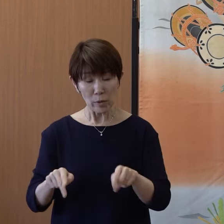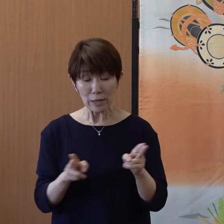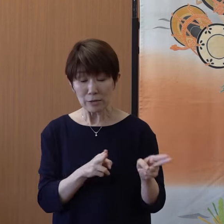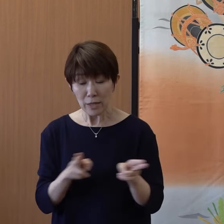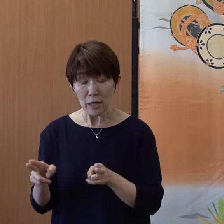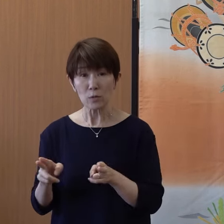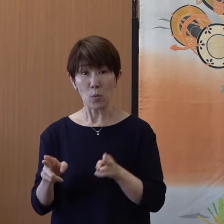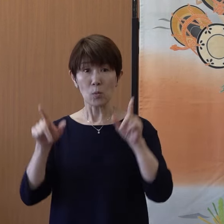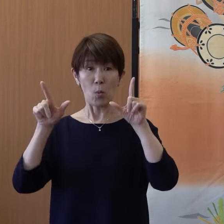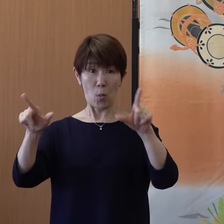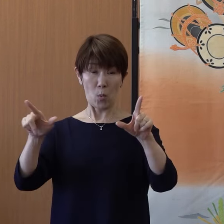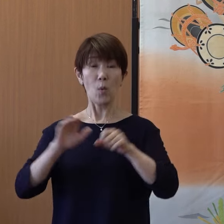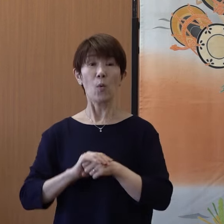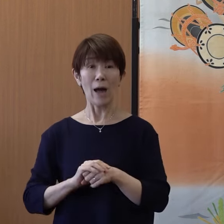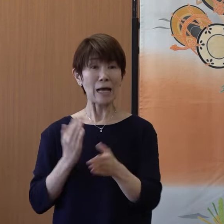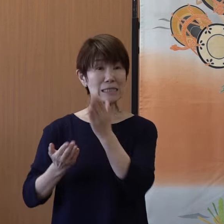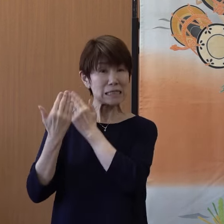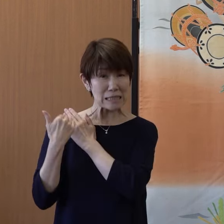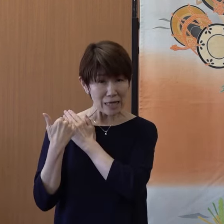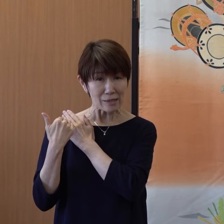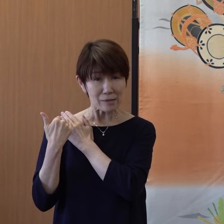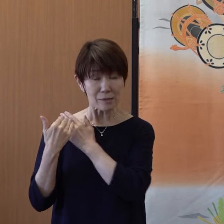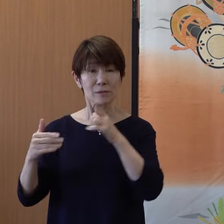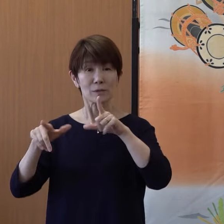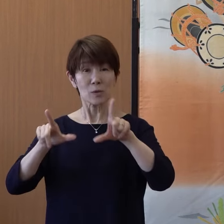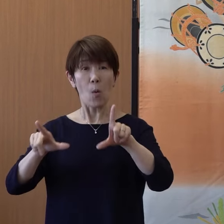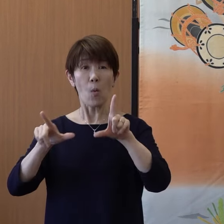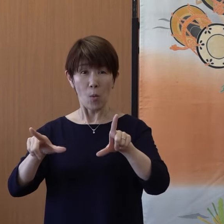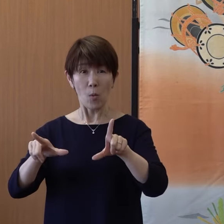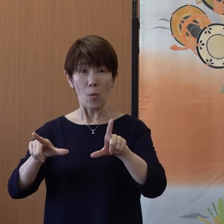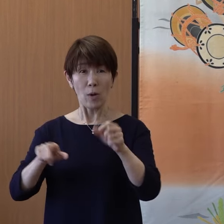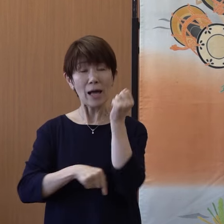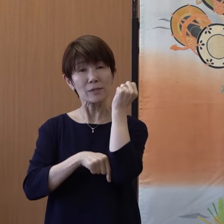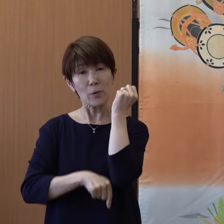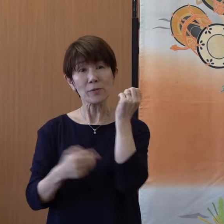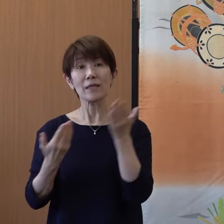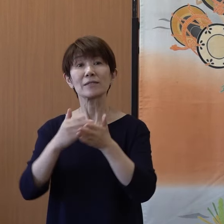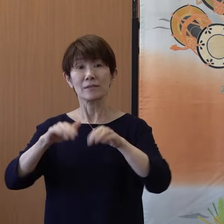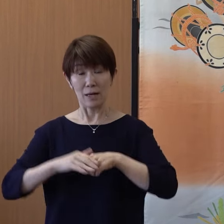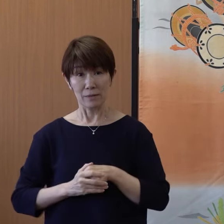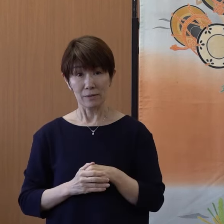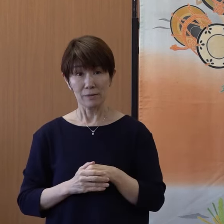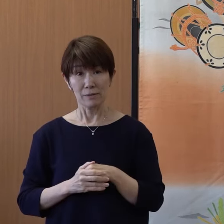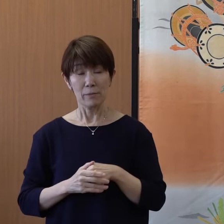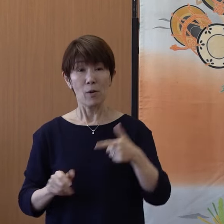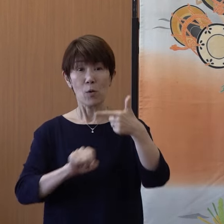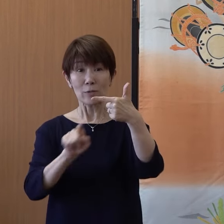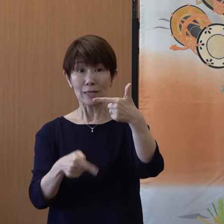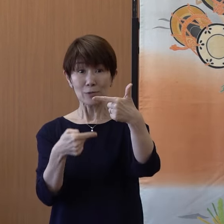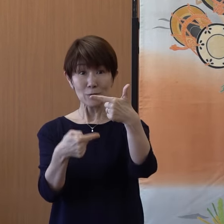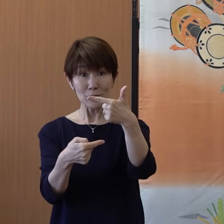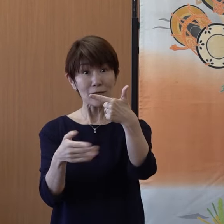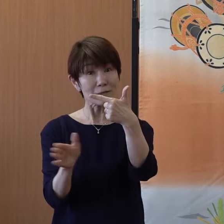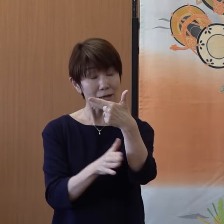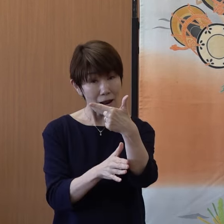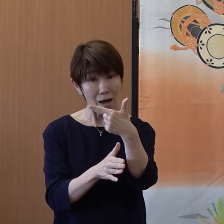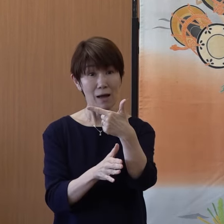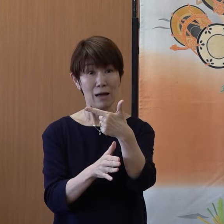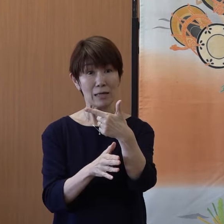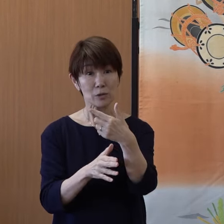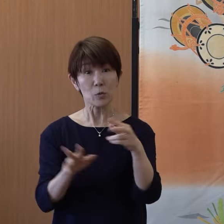広報は事前広報を基本としておりましたが、6月1日から主なイベント結果